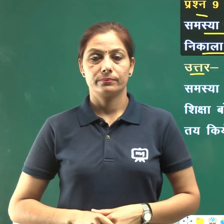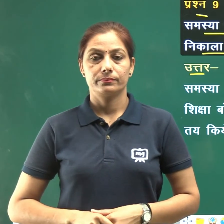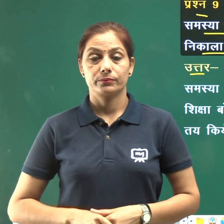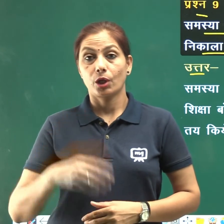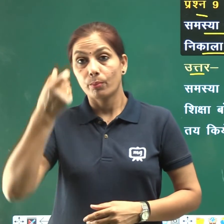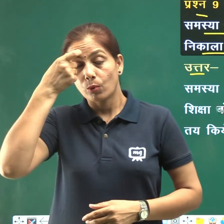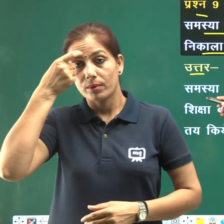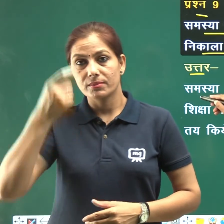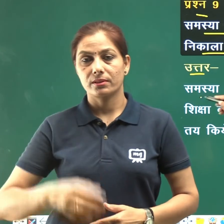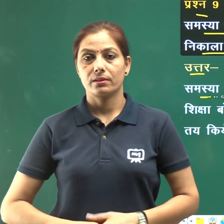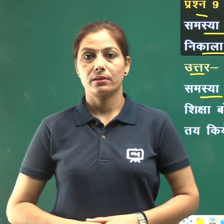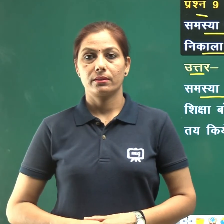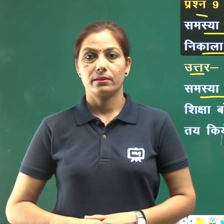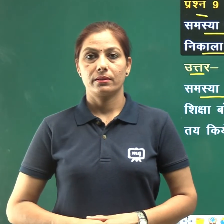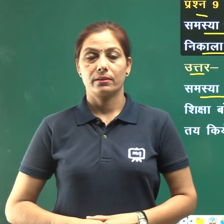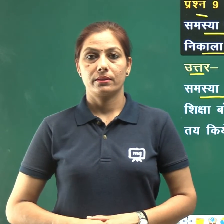समस्या के